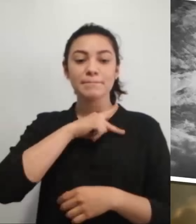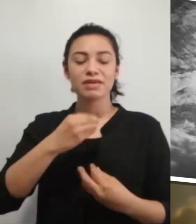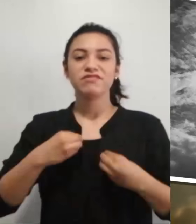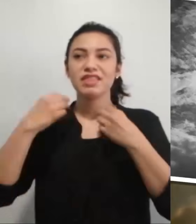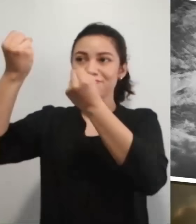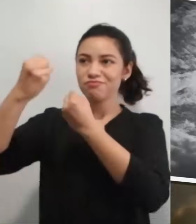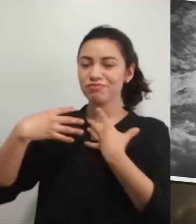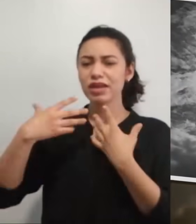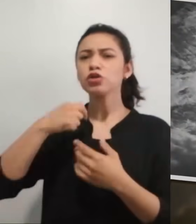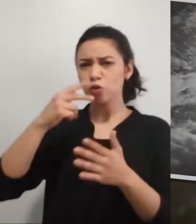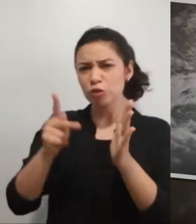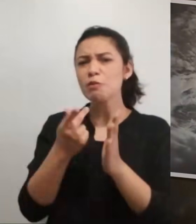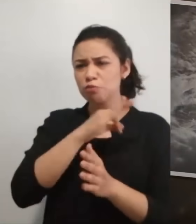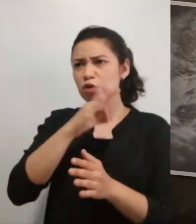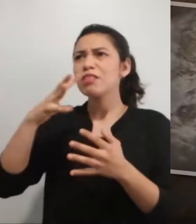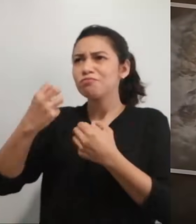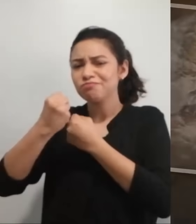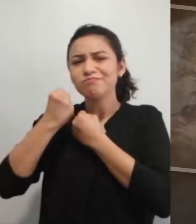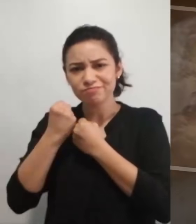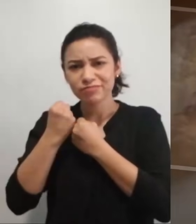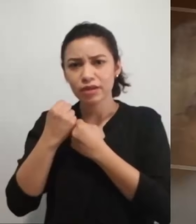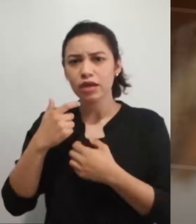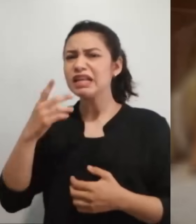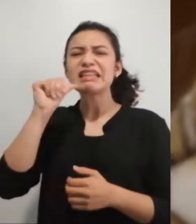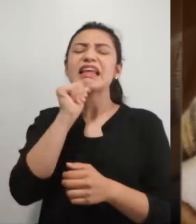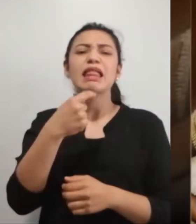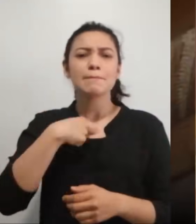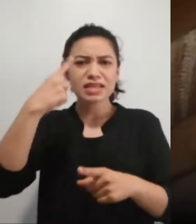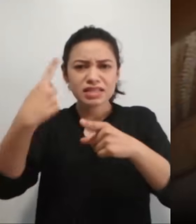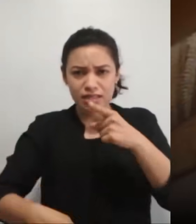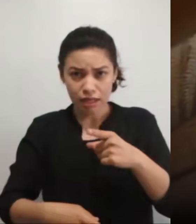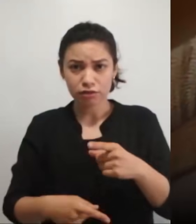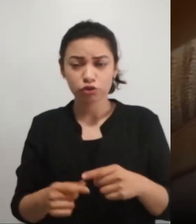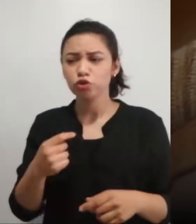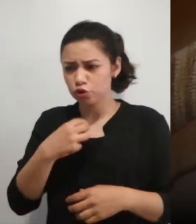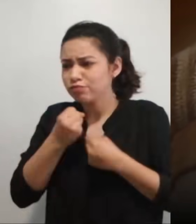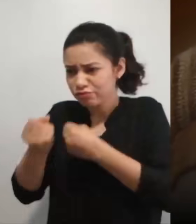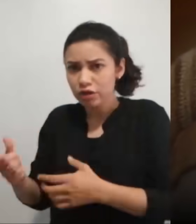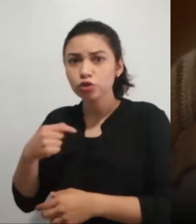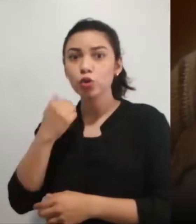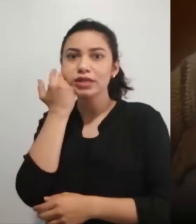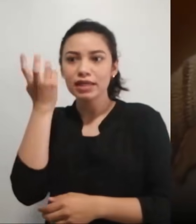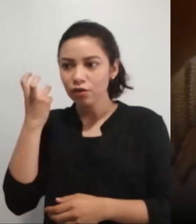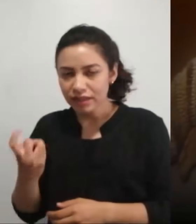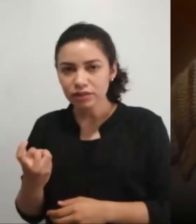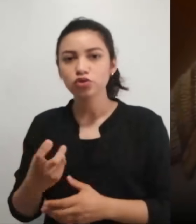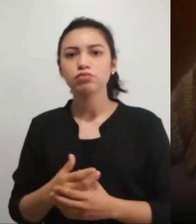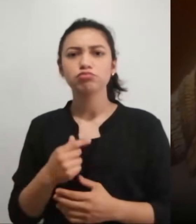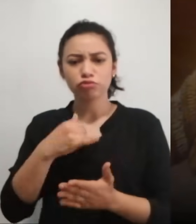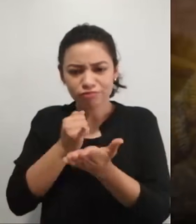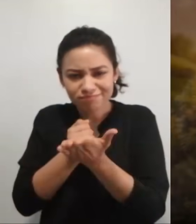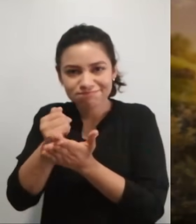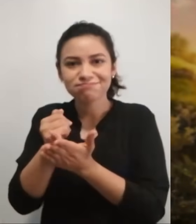Tengo poder para darla y lo tengo también para volverla a tomar. Este es el